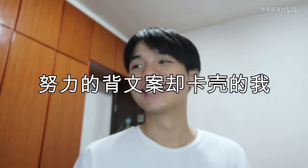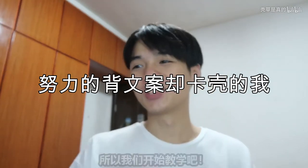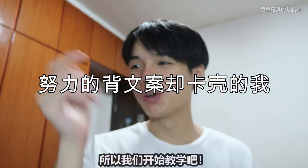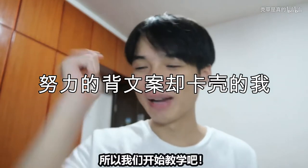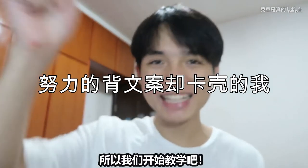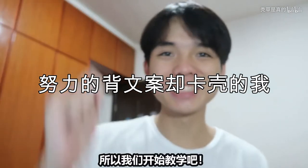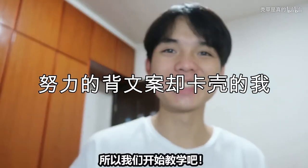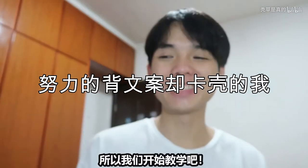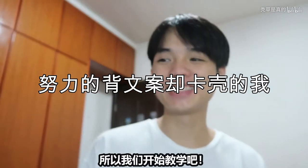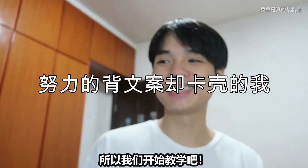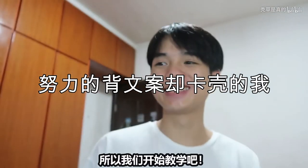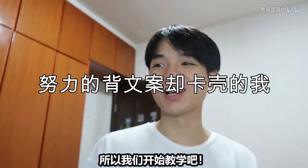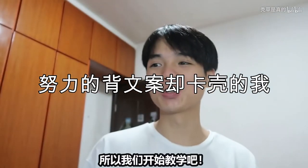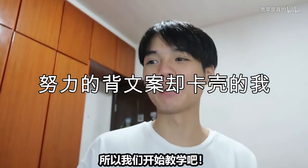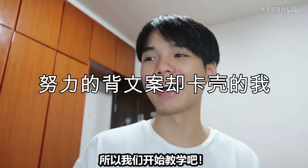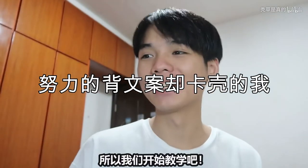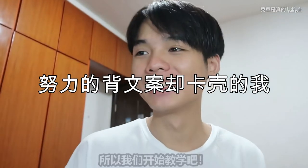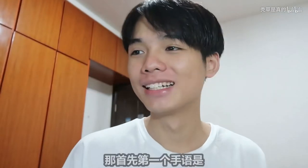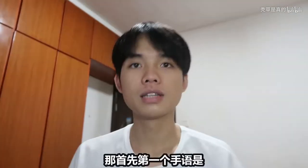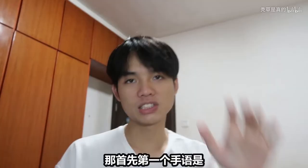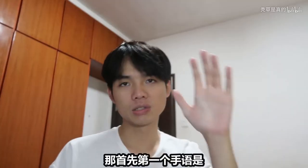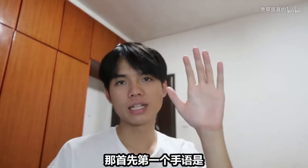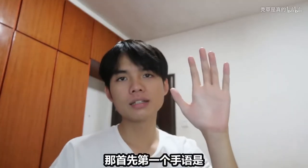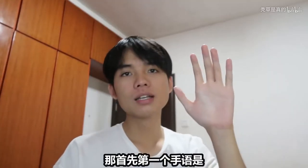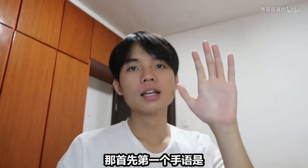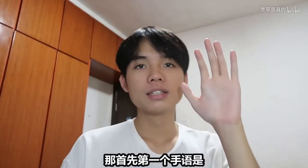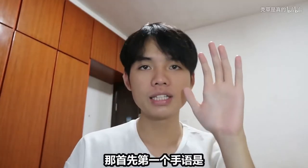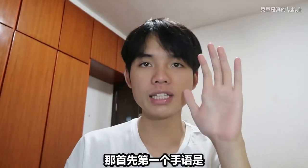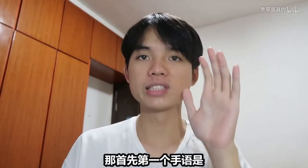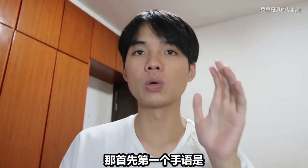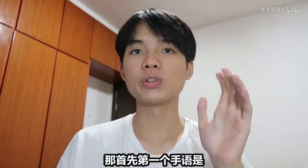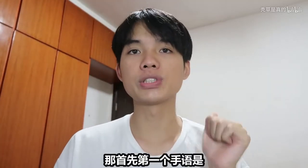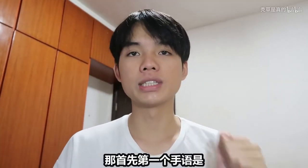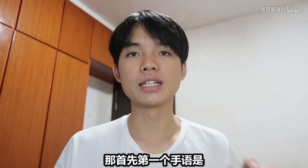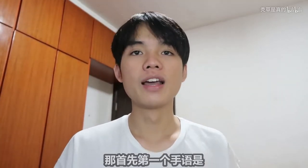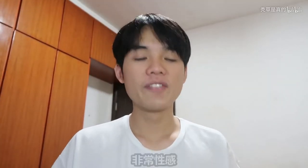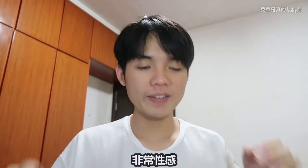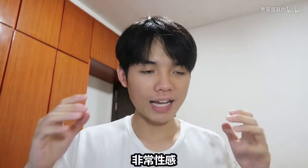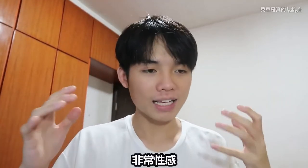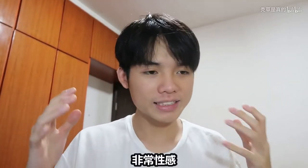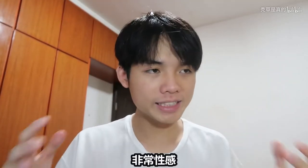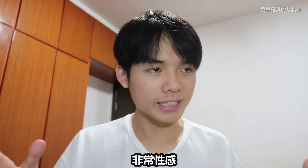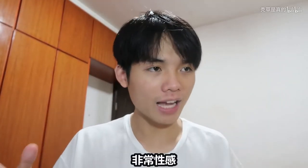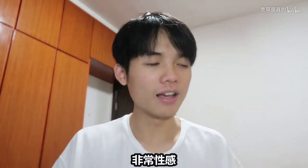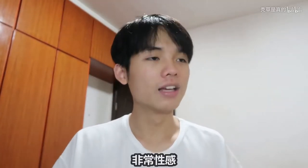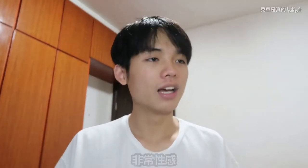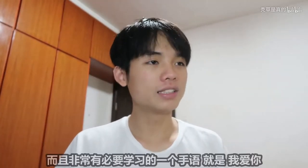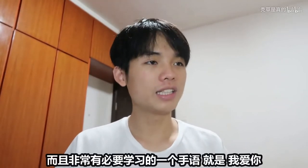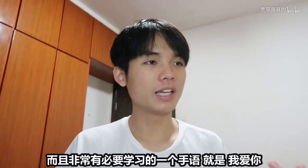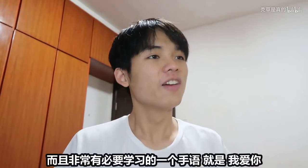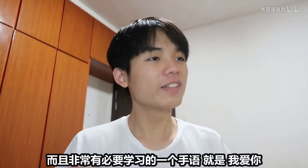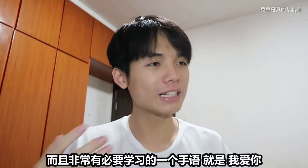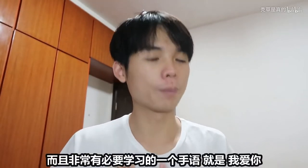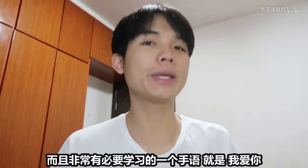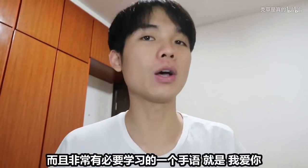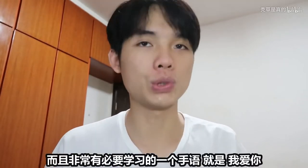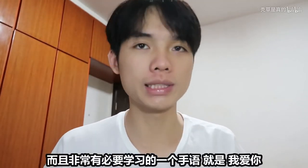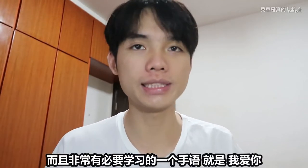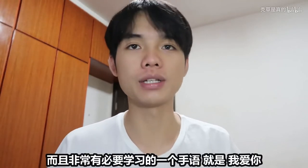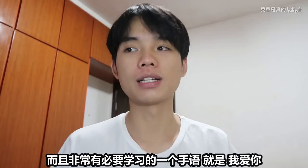所以我们开始教学吧。那首先第一个手语是非常性感而且非常有必要学习的一个